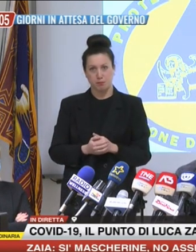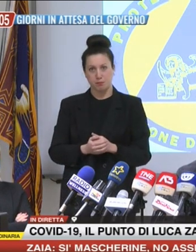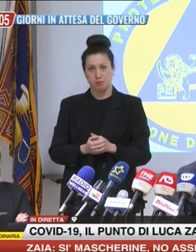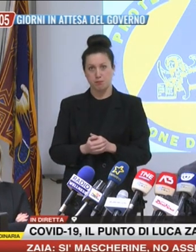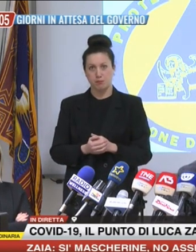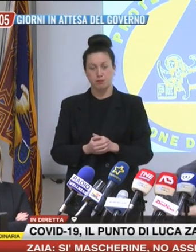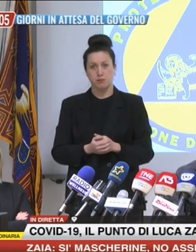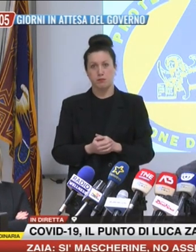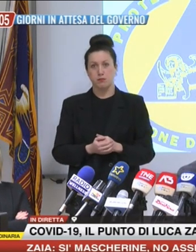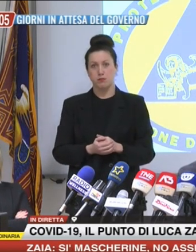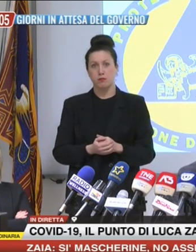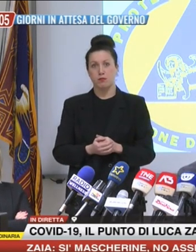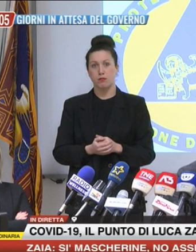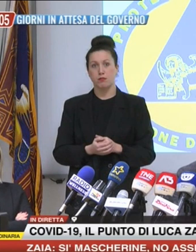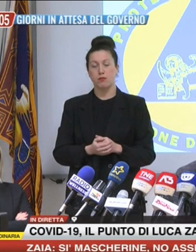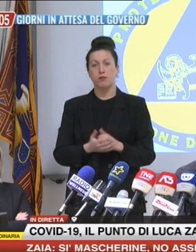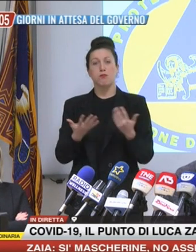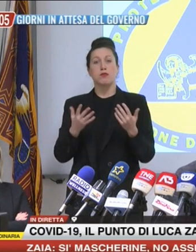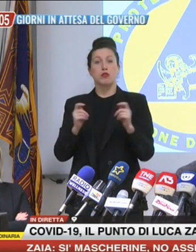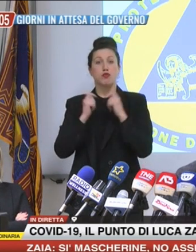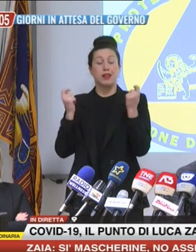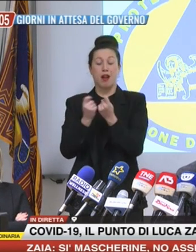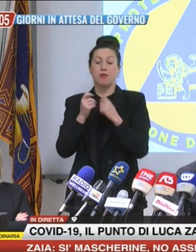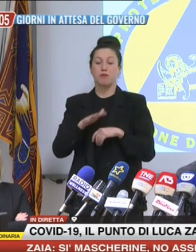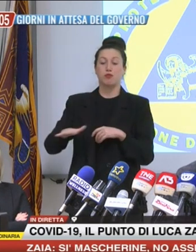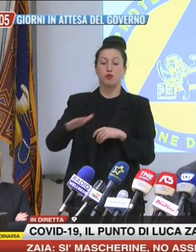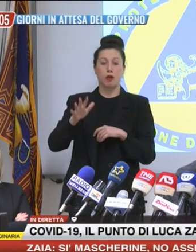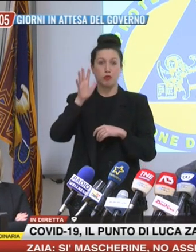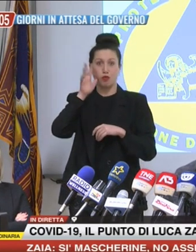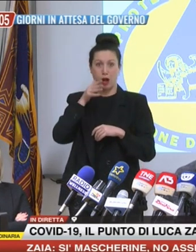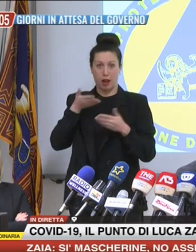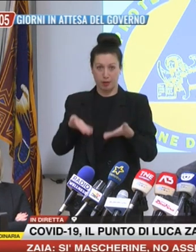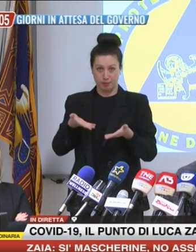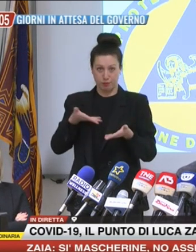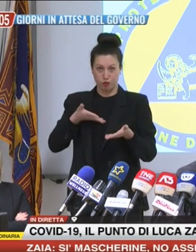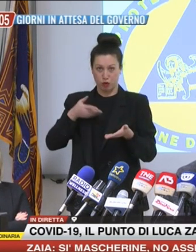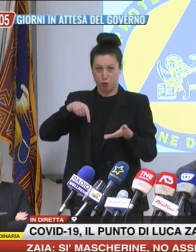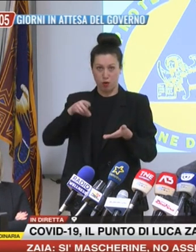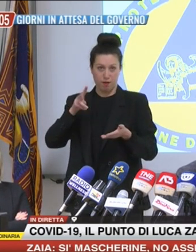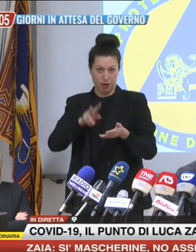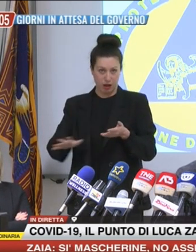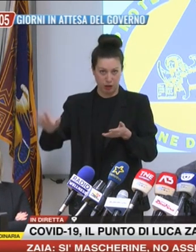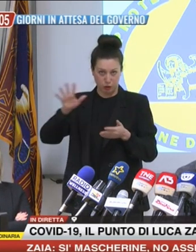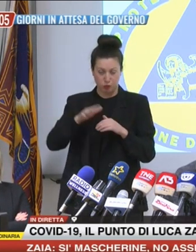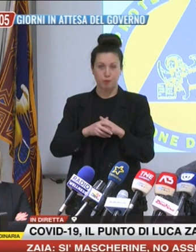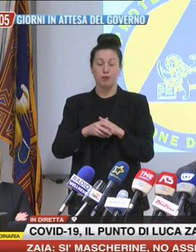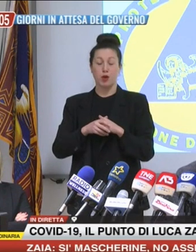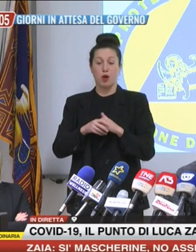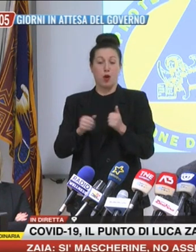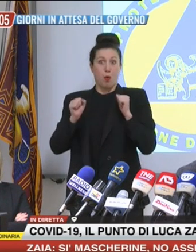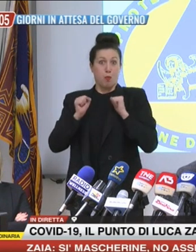In generale, capite che abbiamo la zona gialla, abbiamo la possibilità che si creino assembramenti naturalmente, come abbiamo